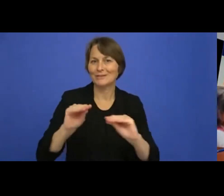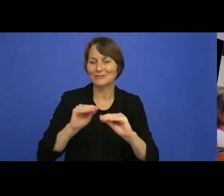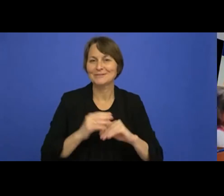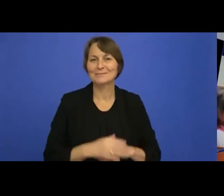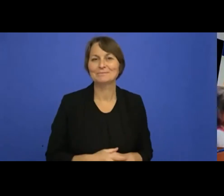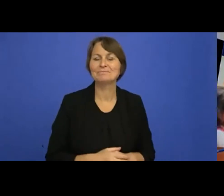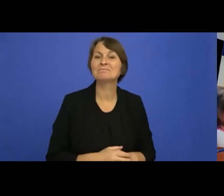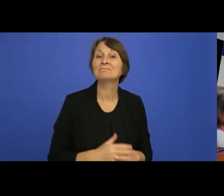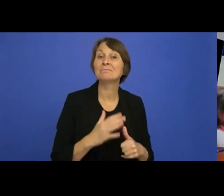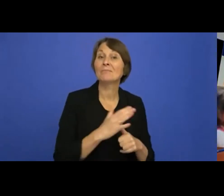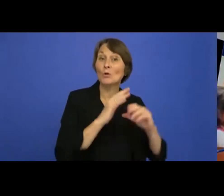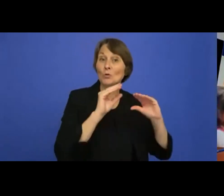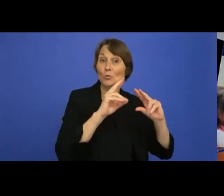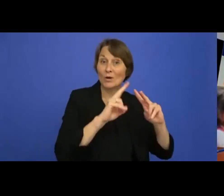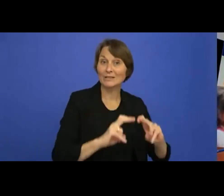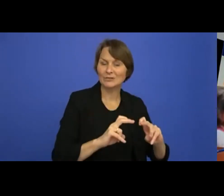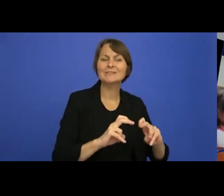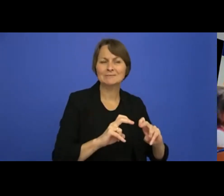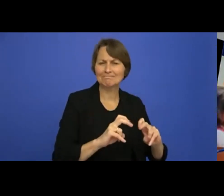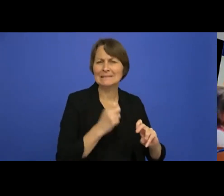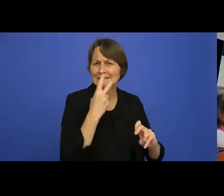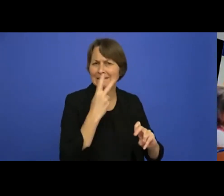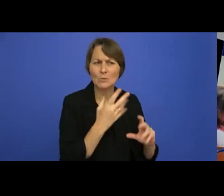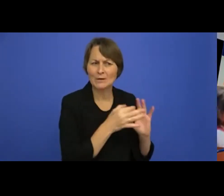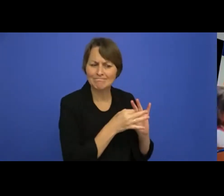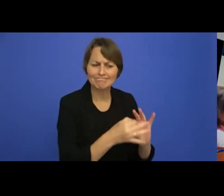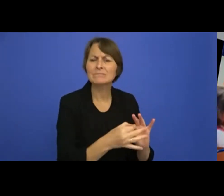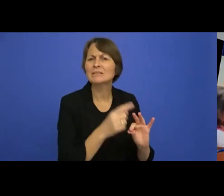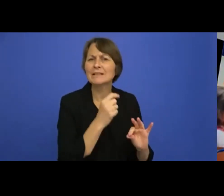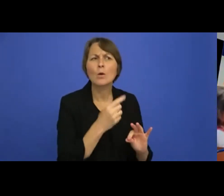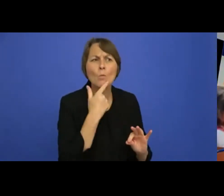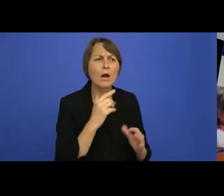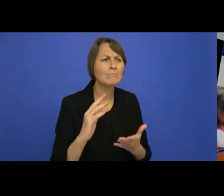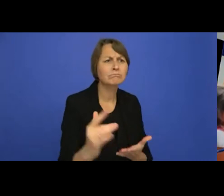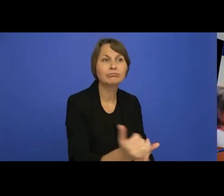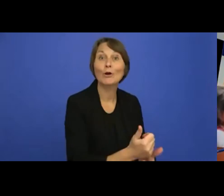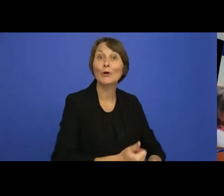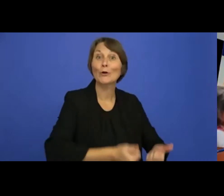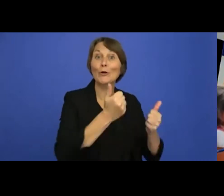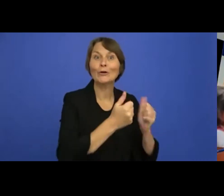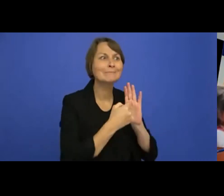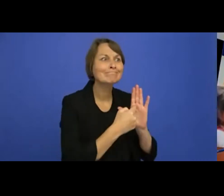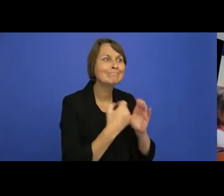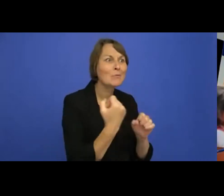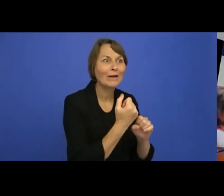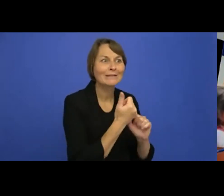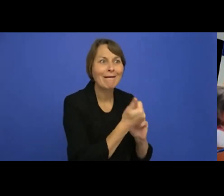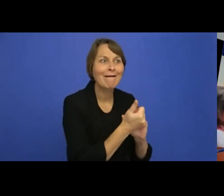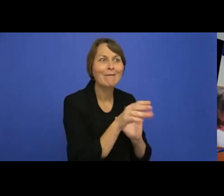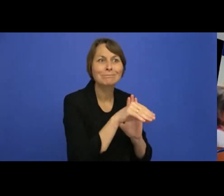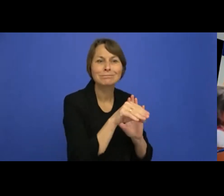recherche, activités de recherche, plusieurs sont consacrées au développement de ces pratiques.